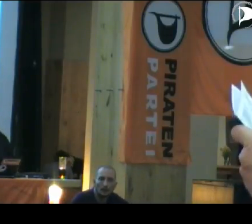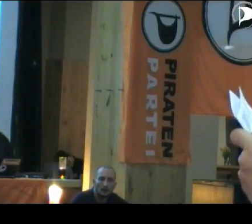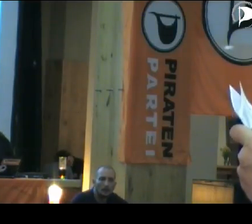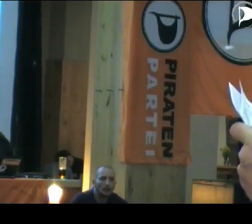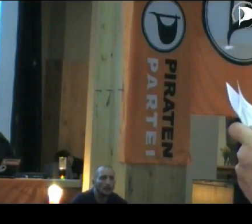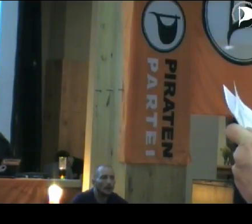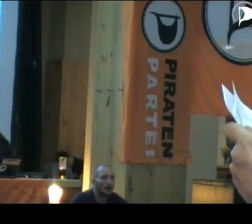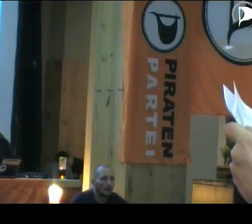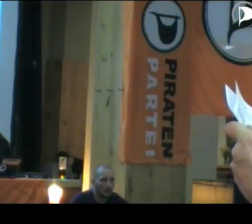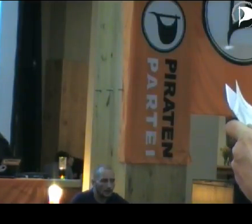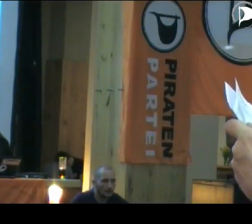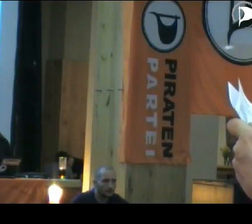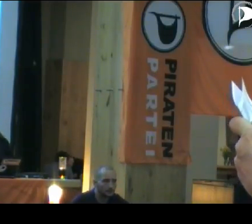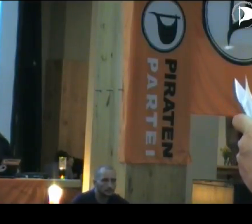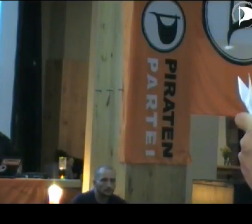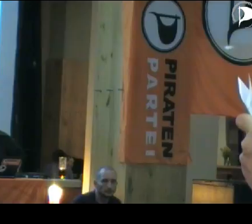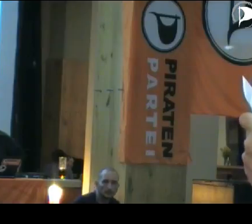die meisten wollen